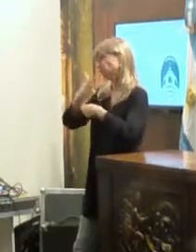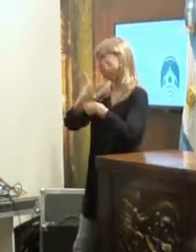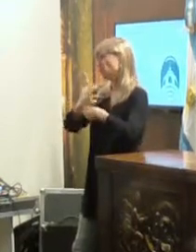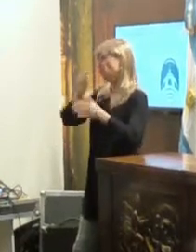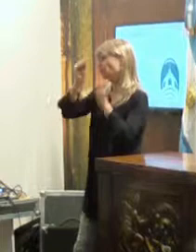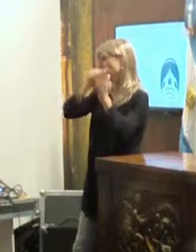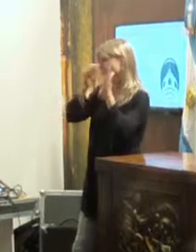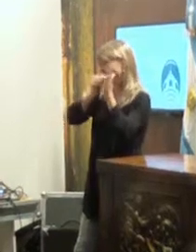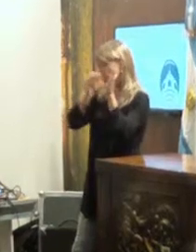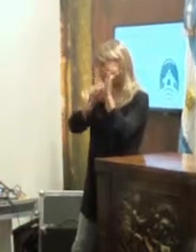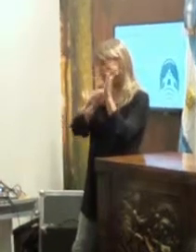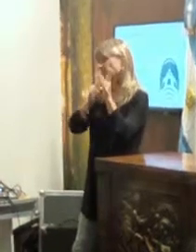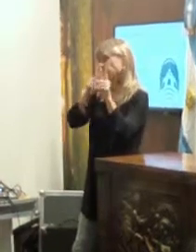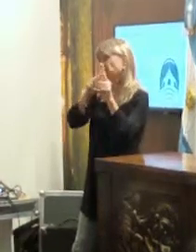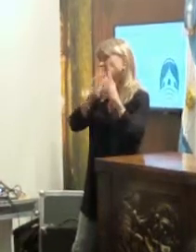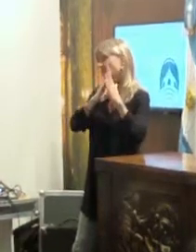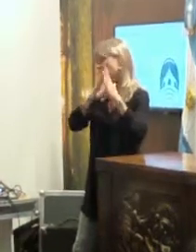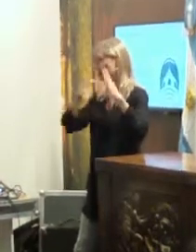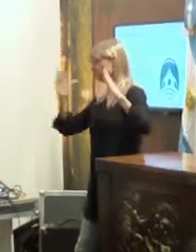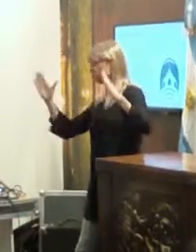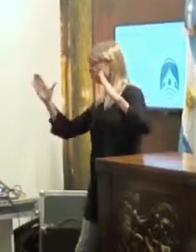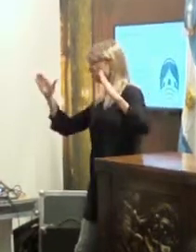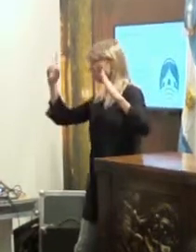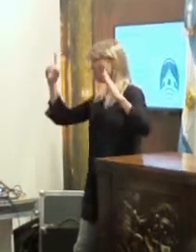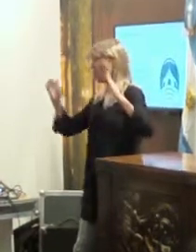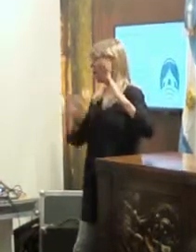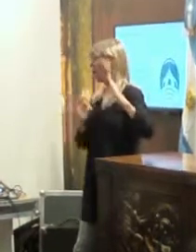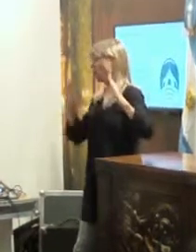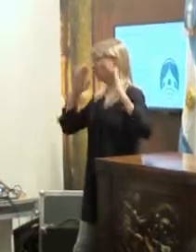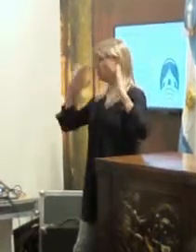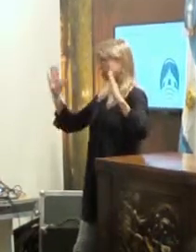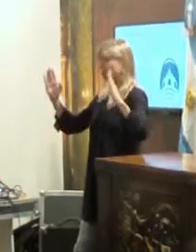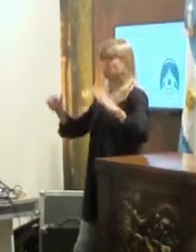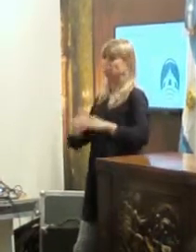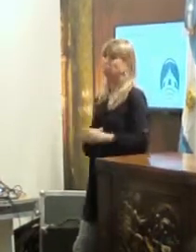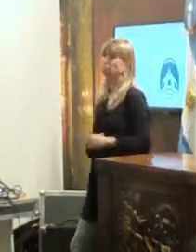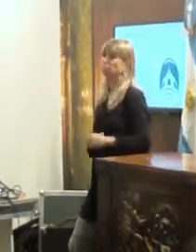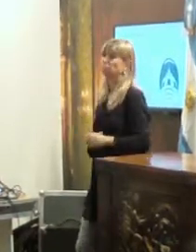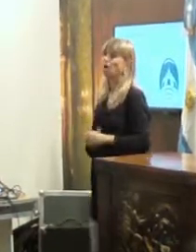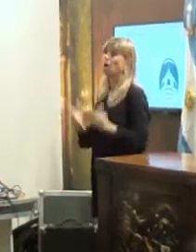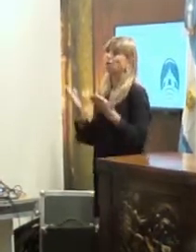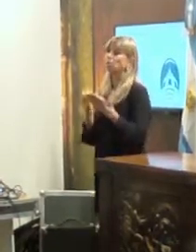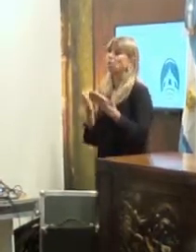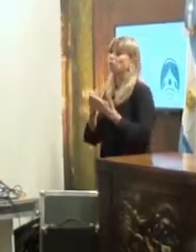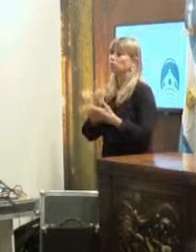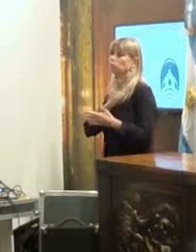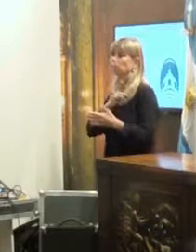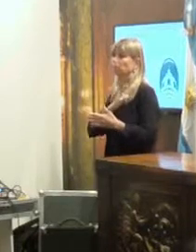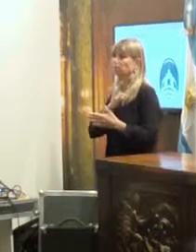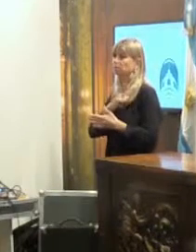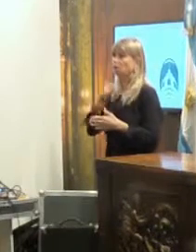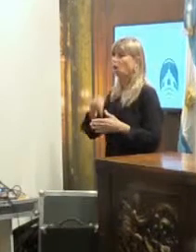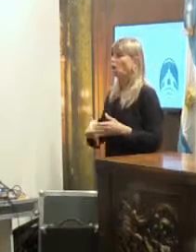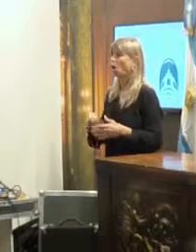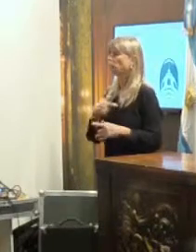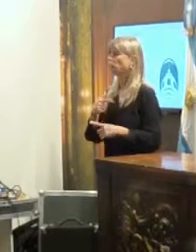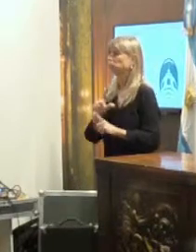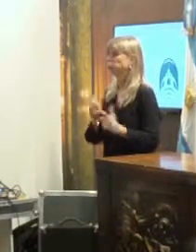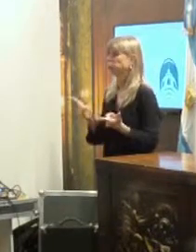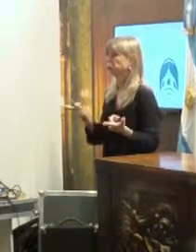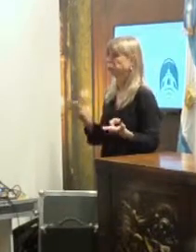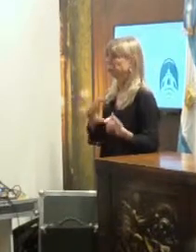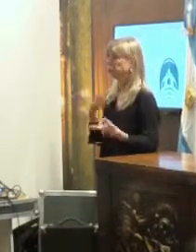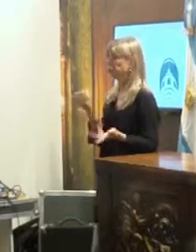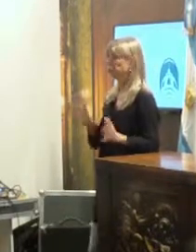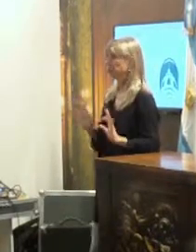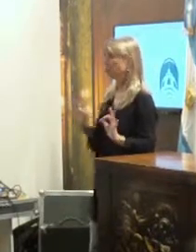curso lectivo a principio de año, se le mantiene durante todo el año. Estudiantes universitarios hoy no tienen ningún beneficio.